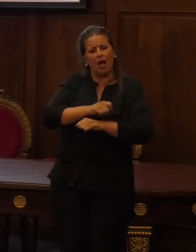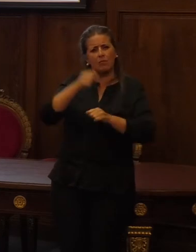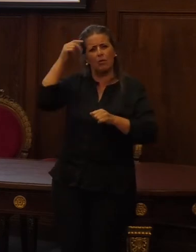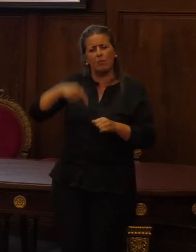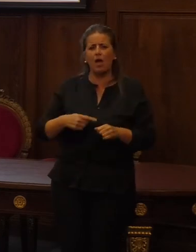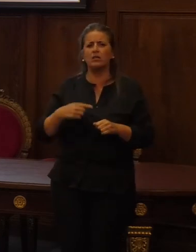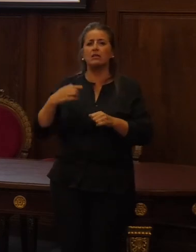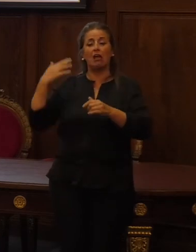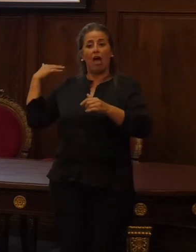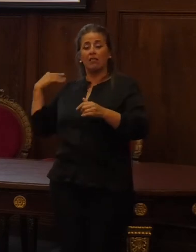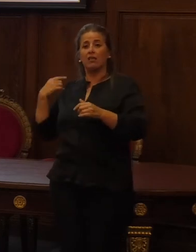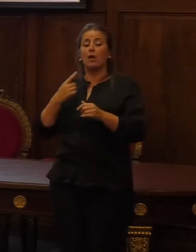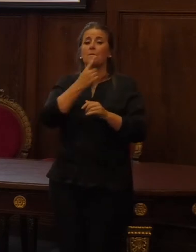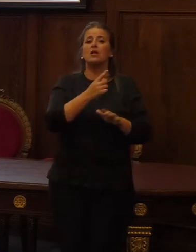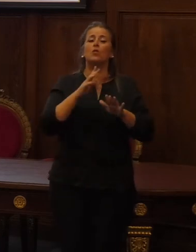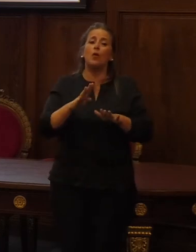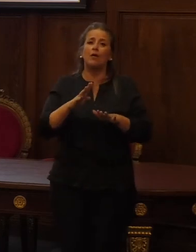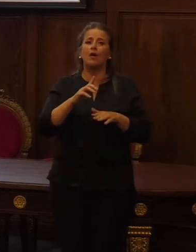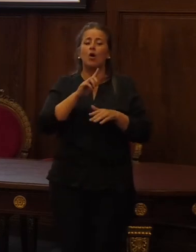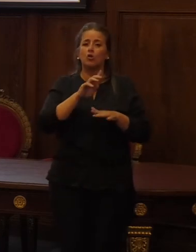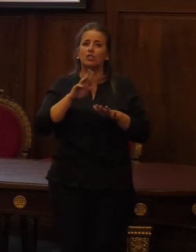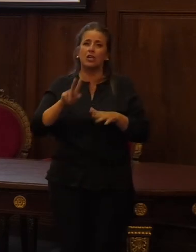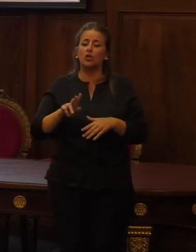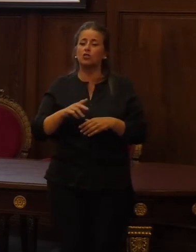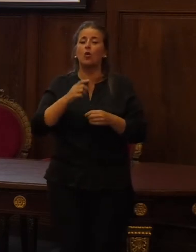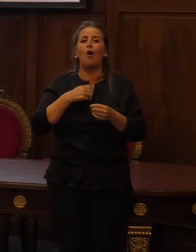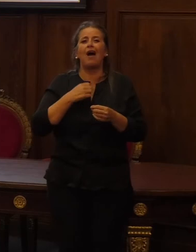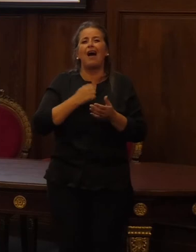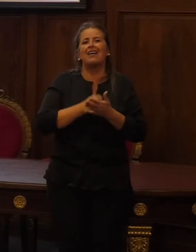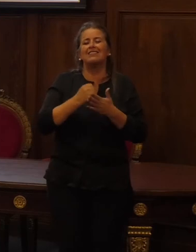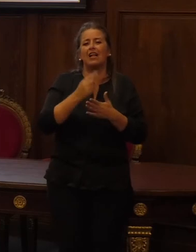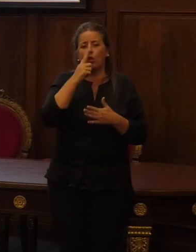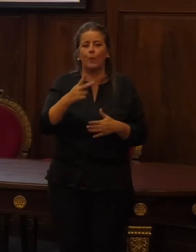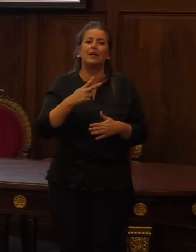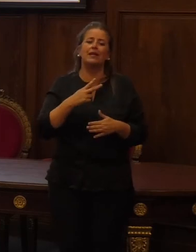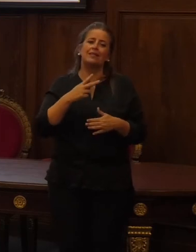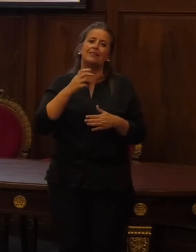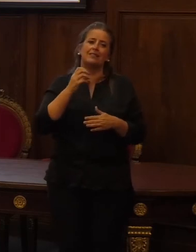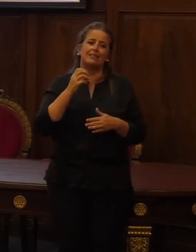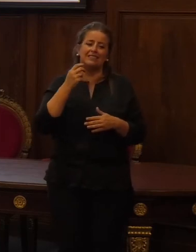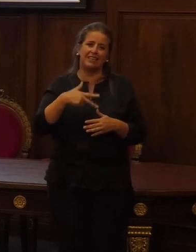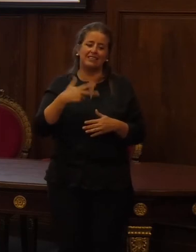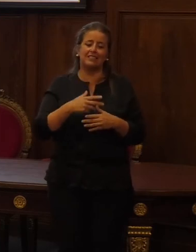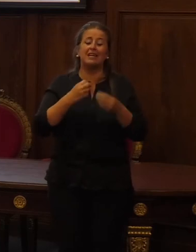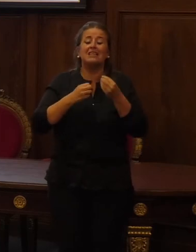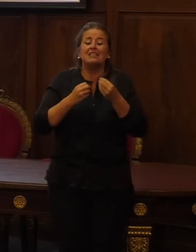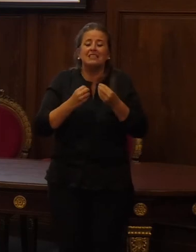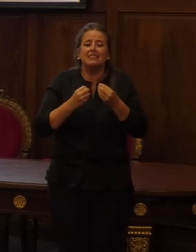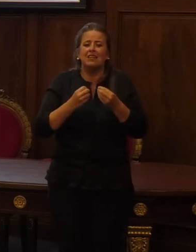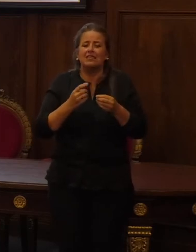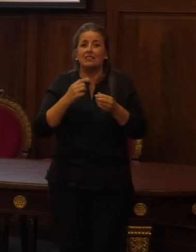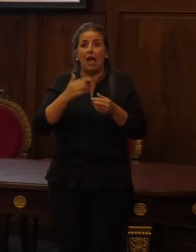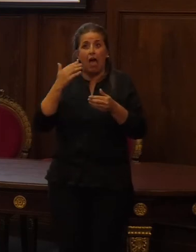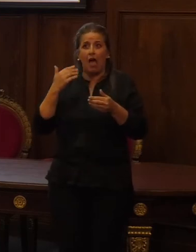duró varios años, del 88 al 2013. Si sería fuerza